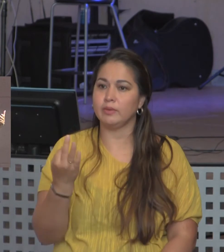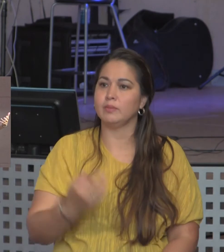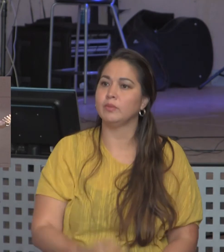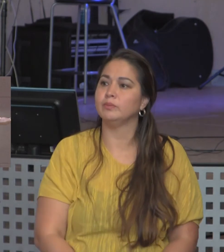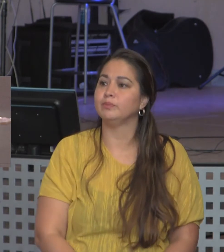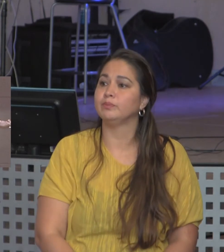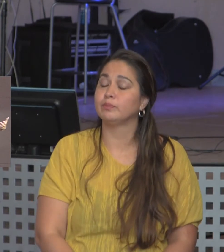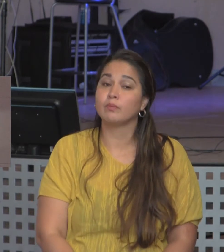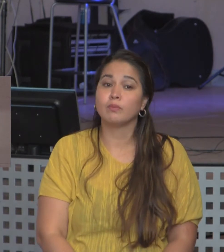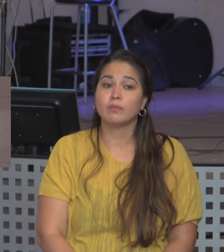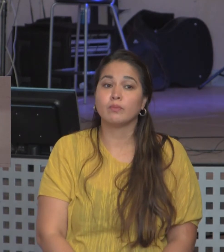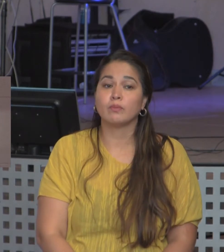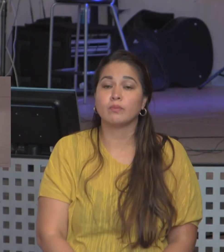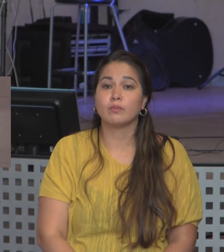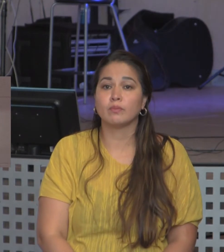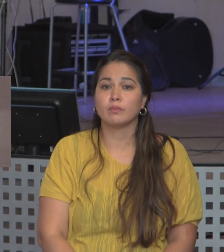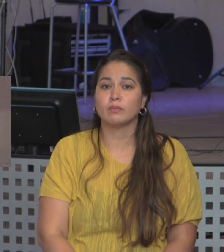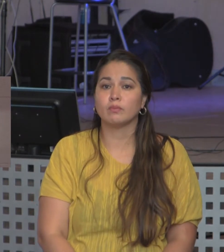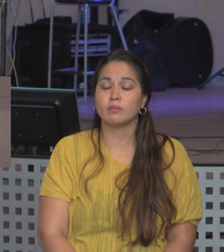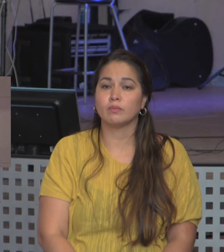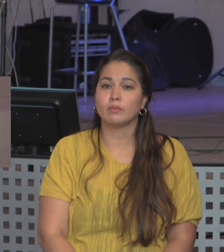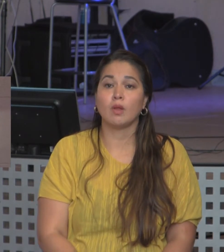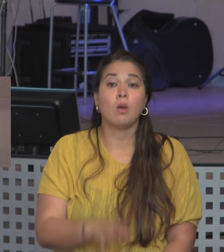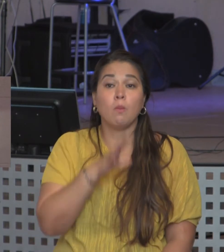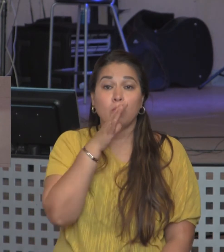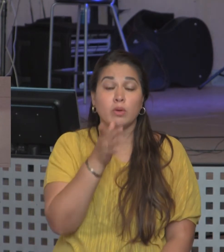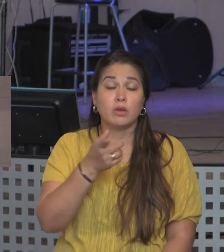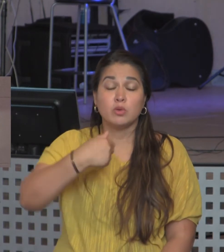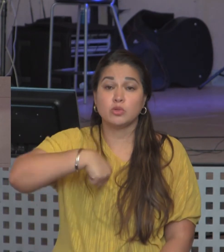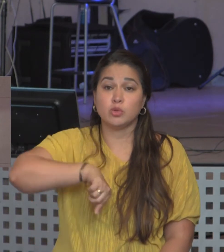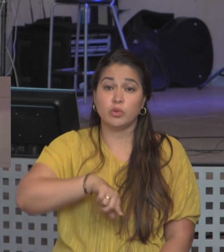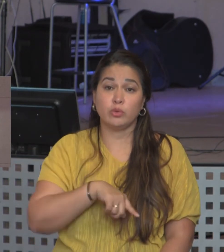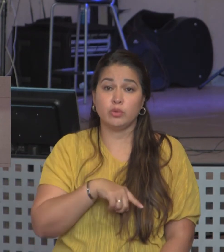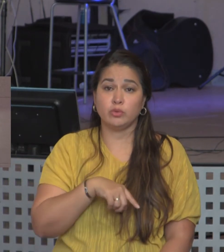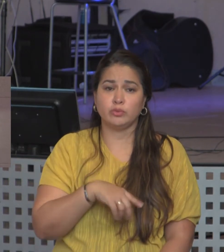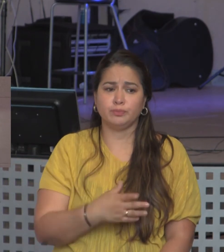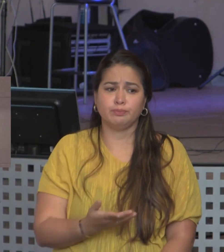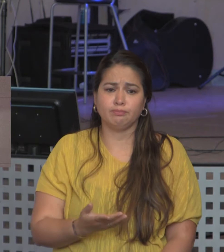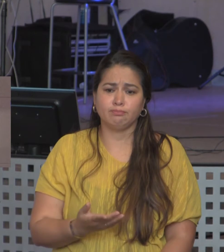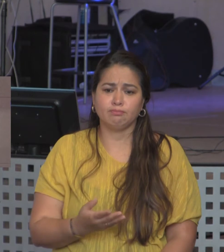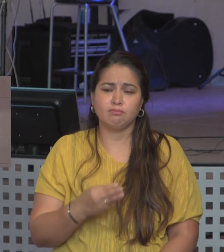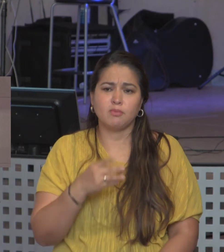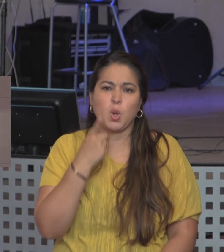a juzgar las profecías, juzgar a alguien que está predicando,